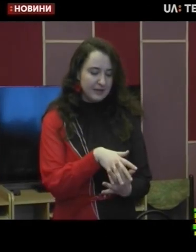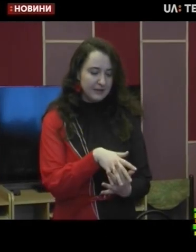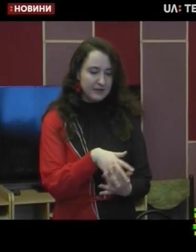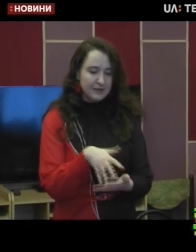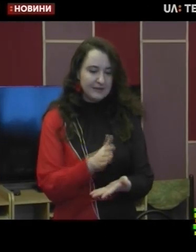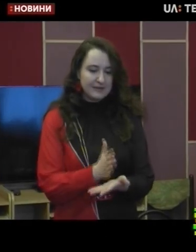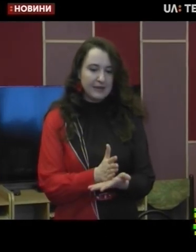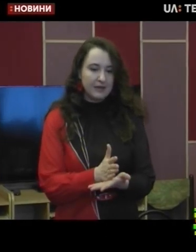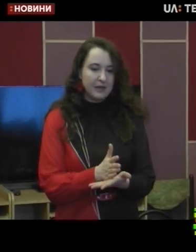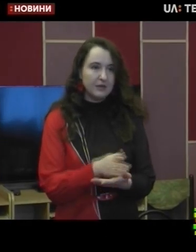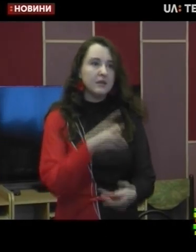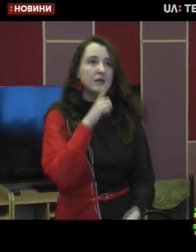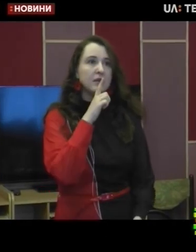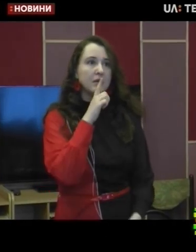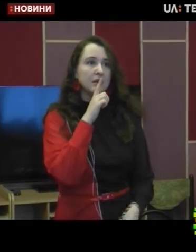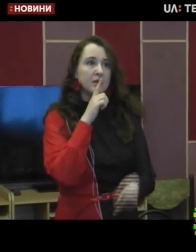війна стала